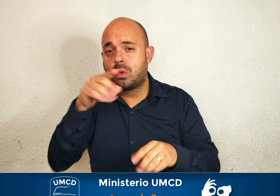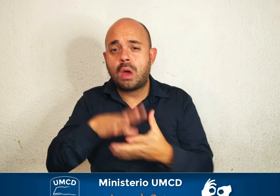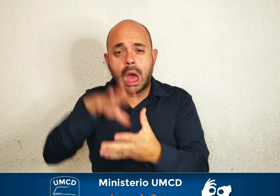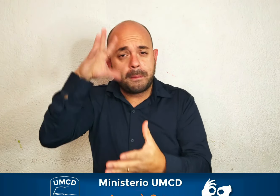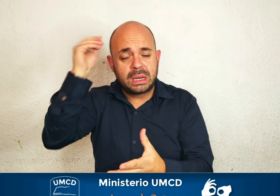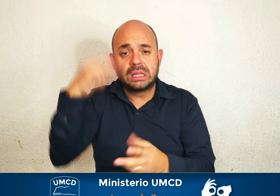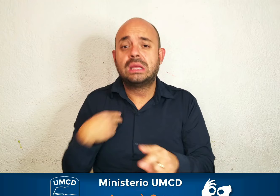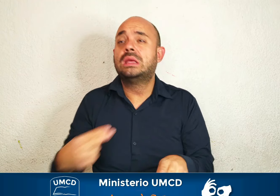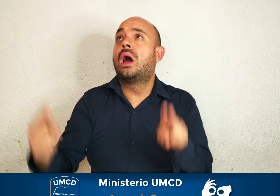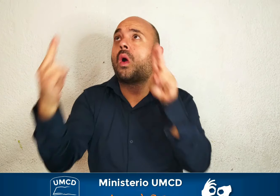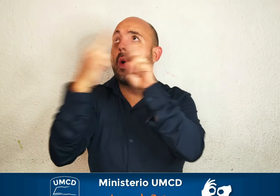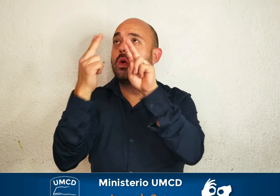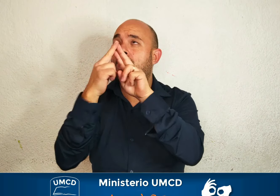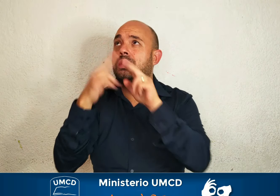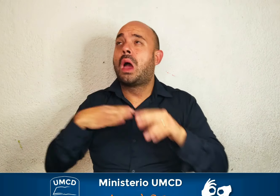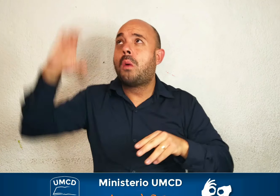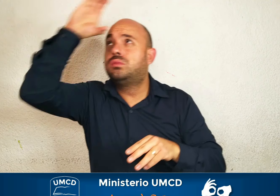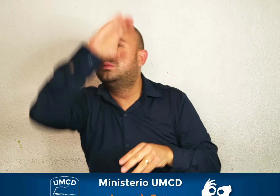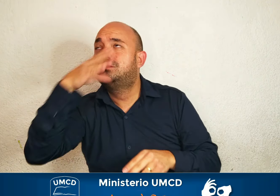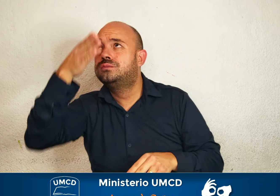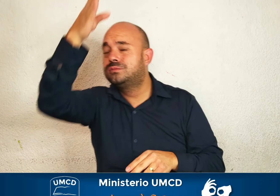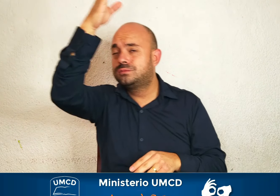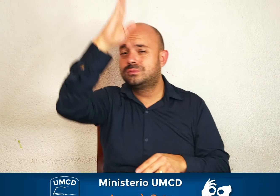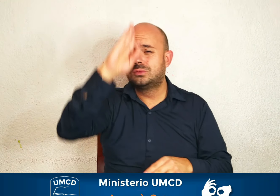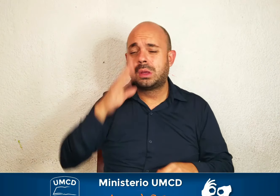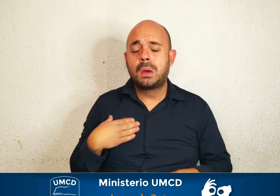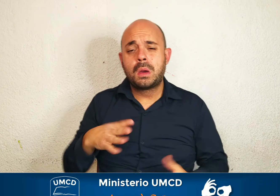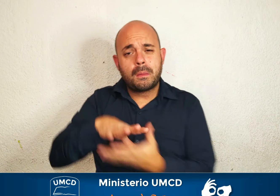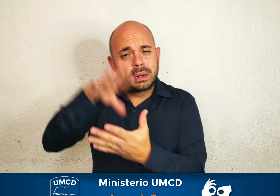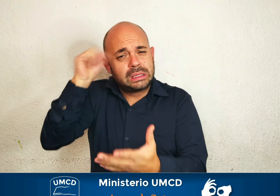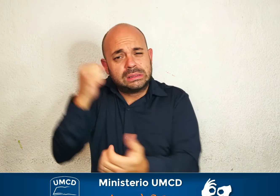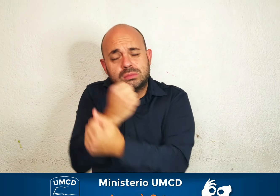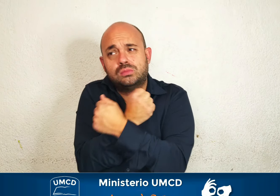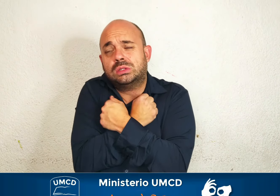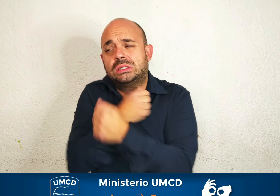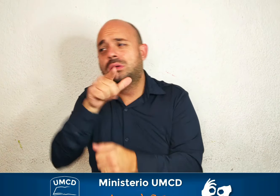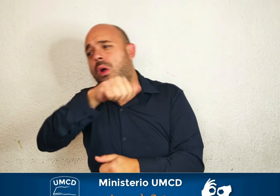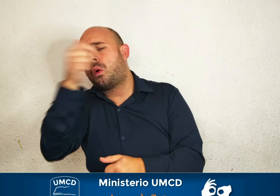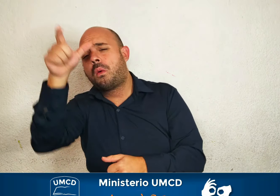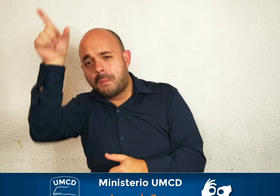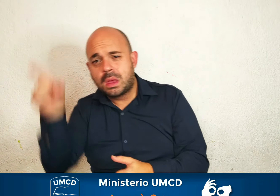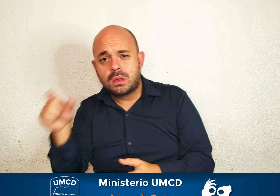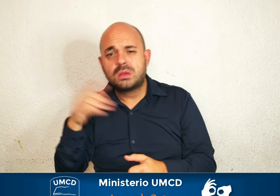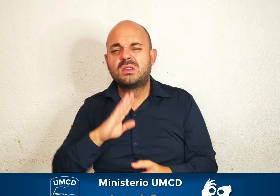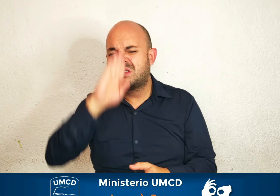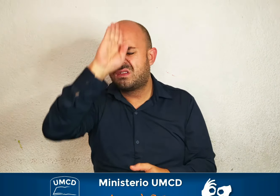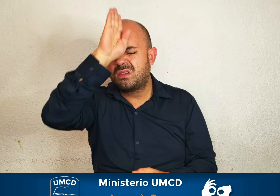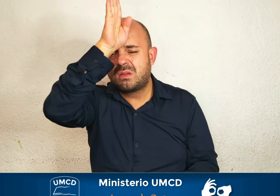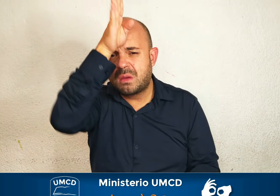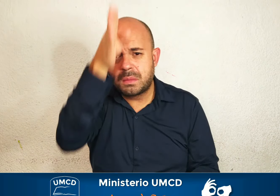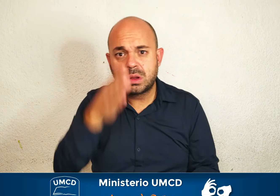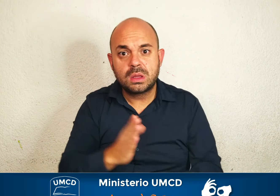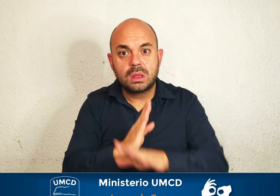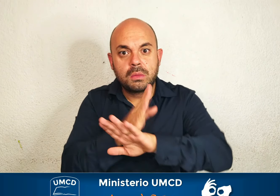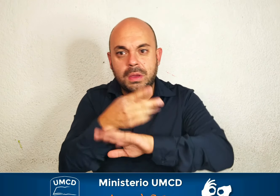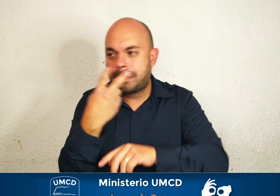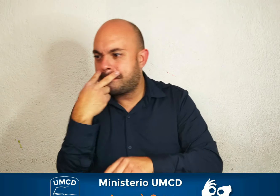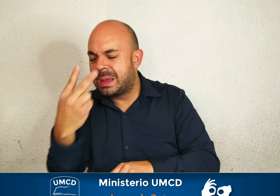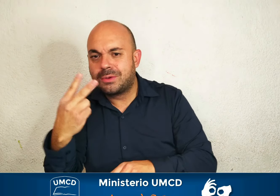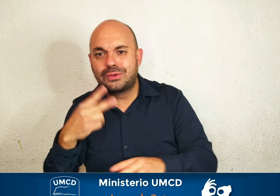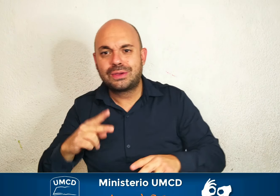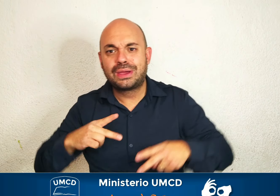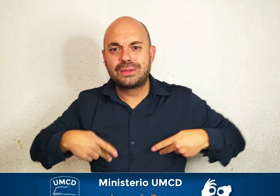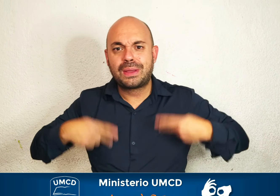del reconocimiento a Dios, del amor a Dios y de nuestro amor al prójimo. Y vamos a ver cómo toda nuestra